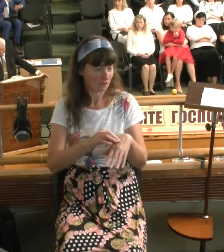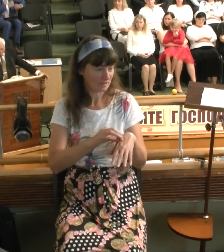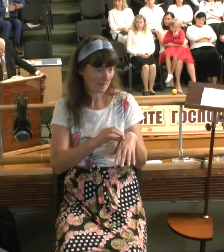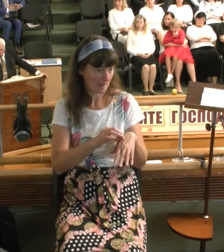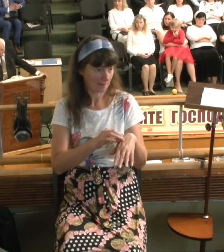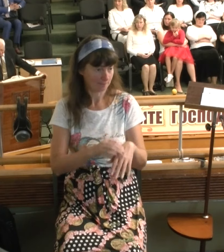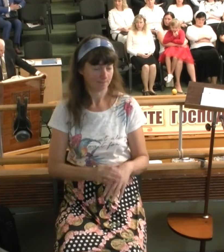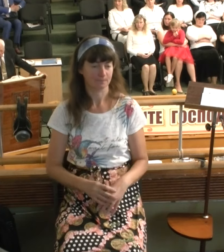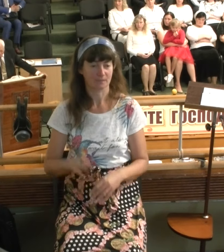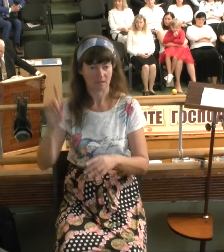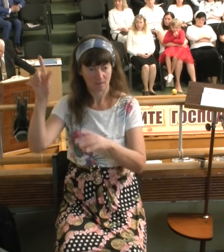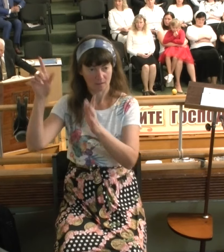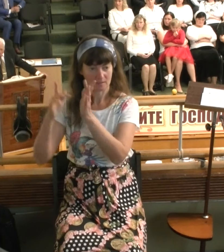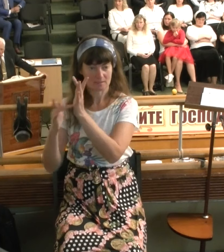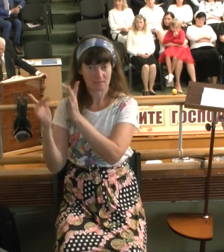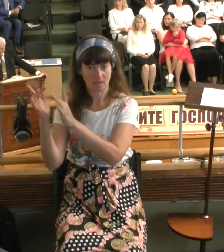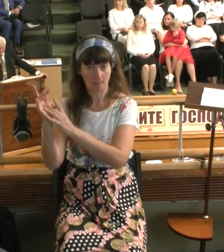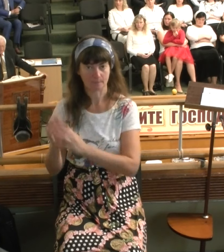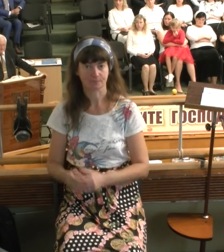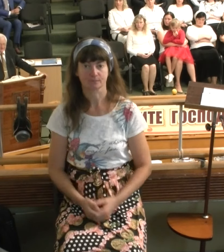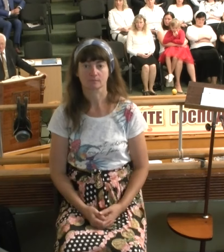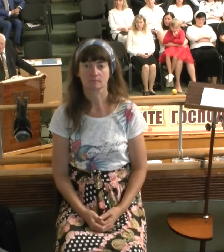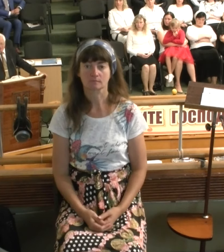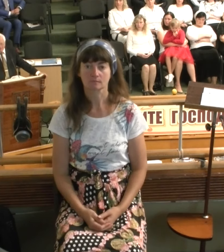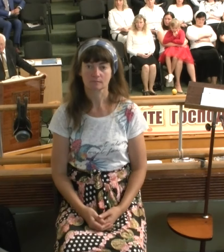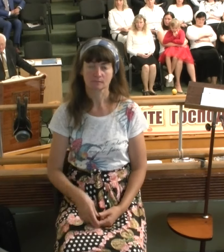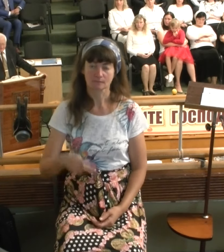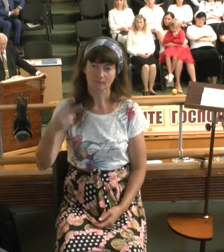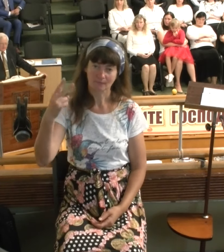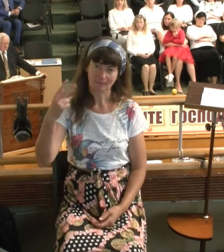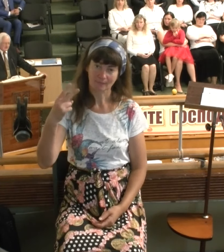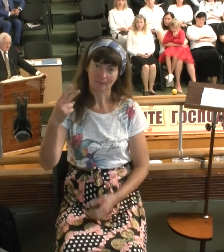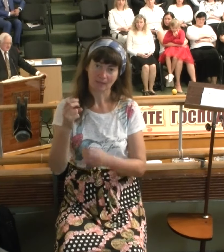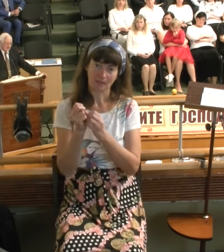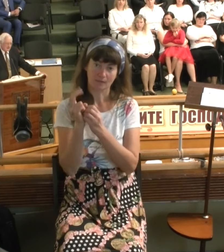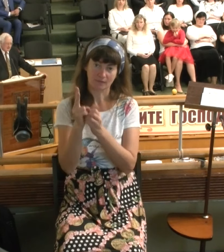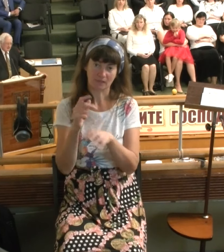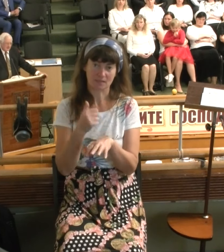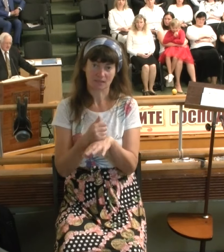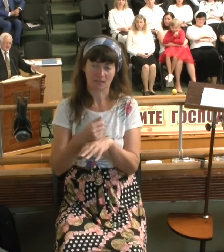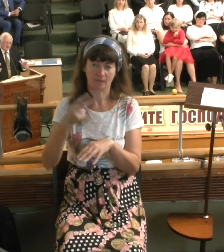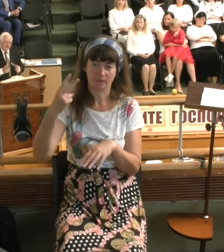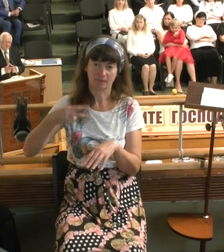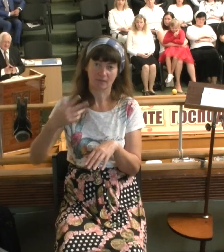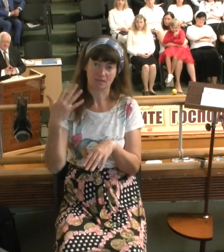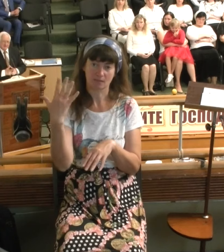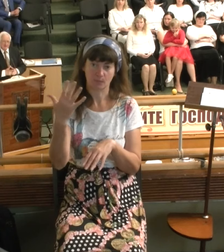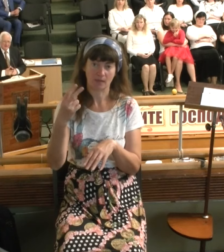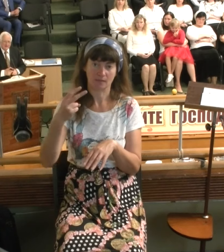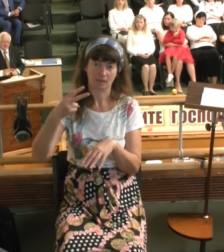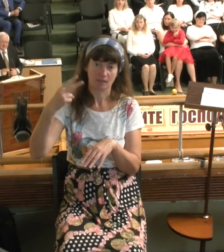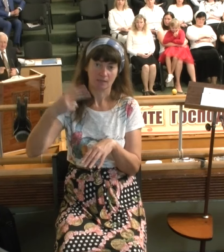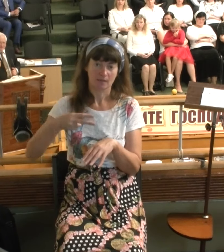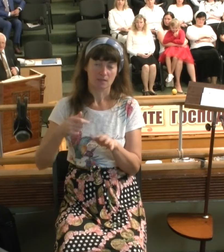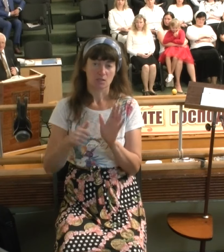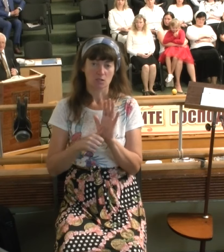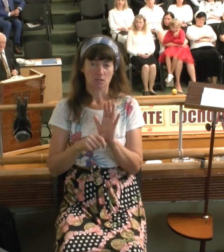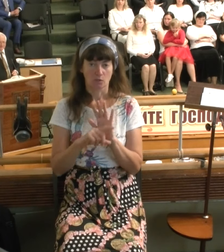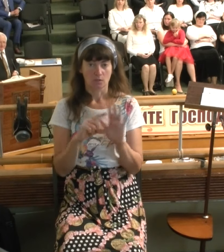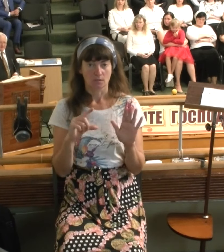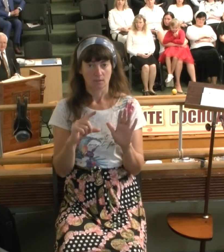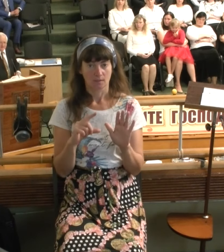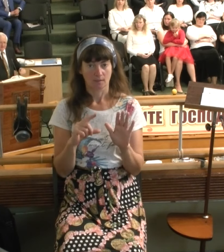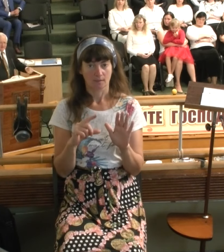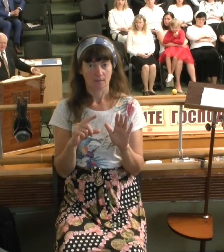1 Коринфянам 12, 25, 26, 27 стихи. Обратите внимание, дабы не